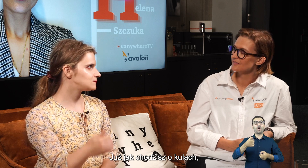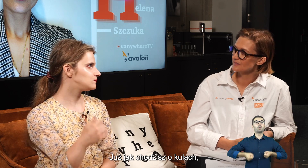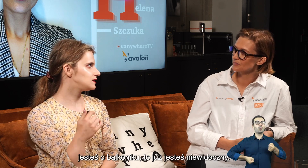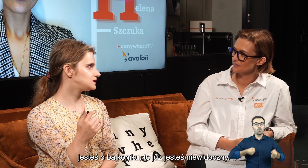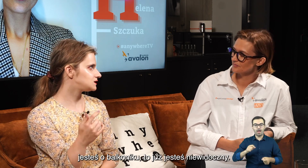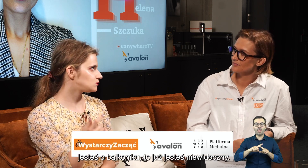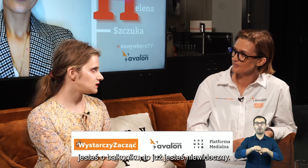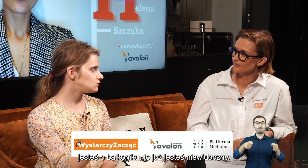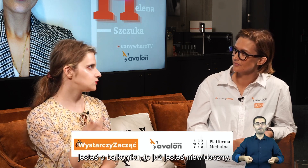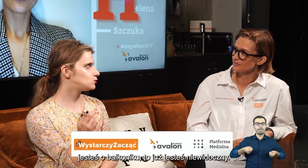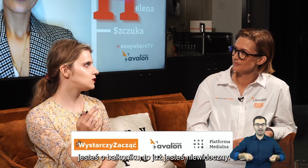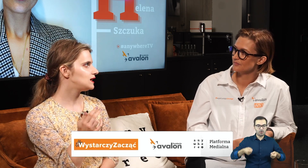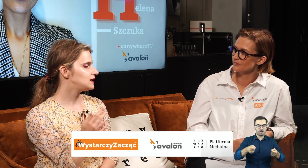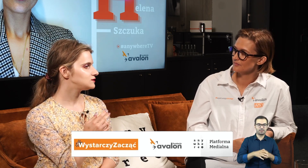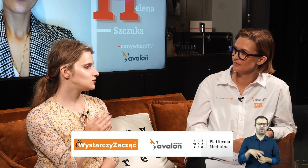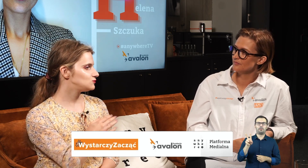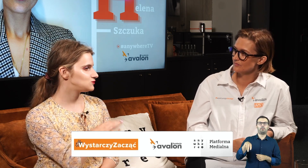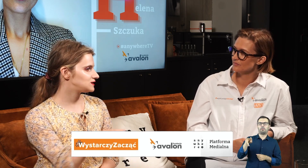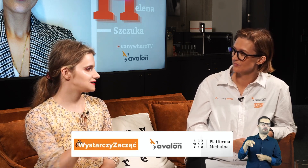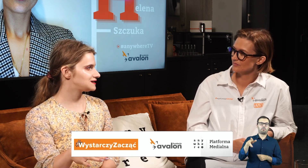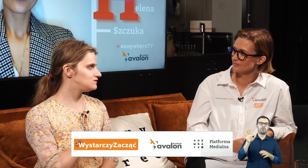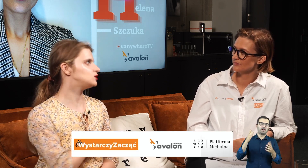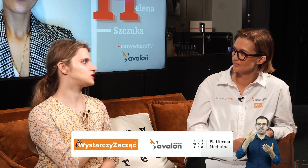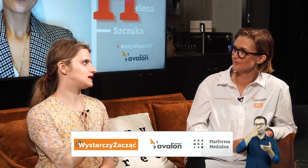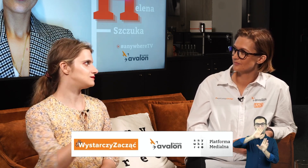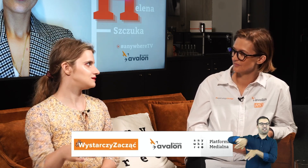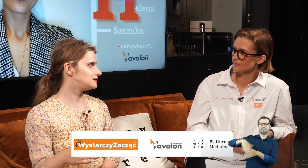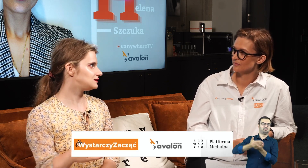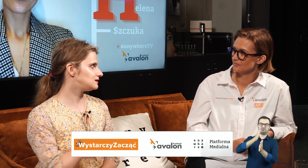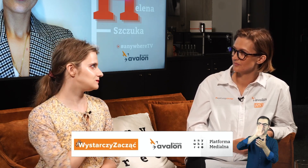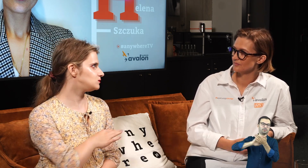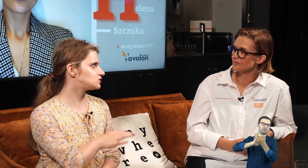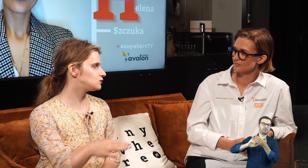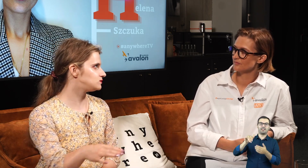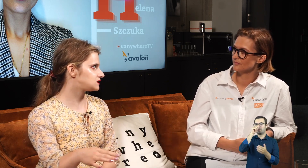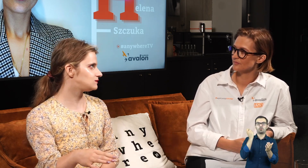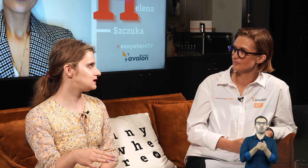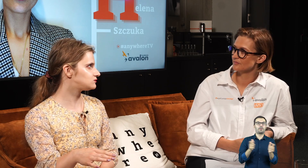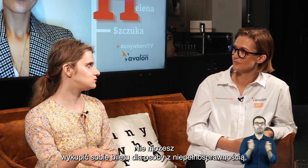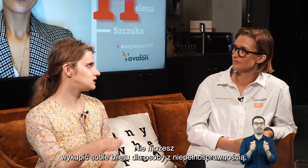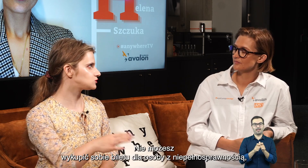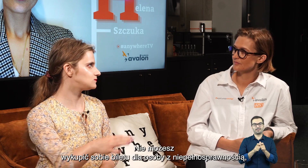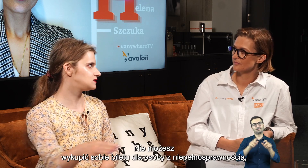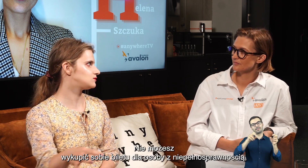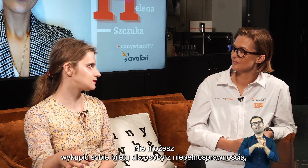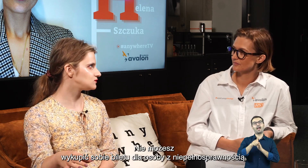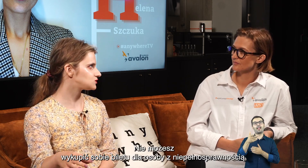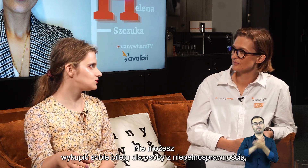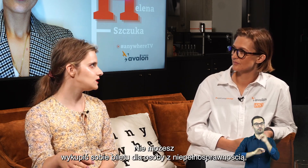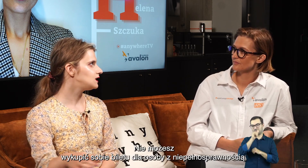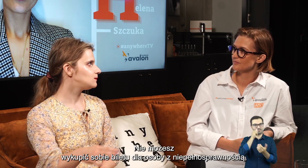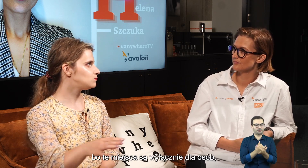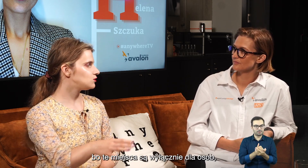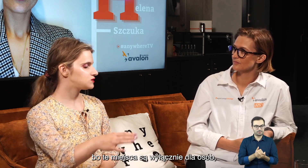kulach, jesteś o balkoniku, to już jesteś niewidoczna, nie możesz wykupić sobie biletu dla osoby z